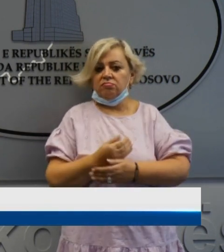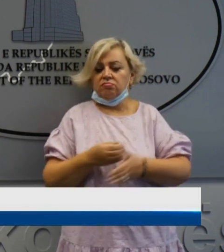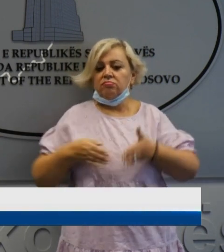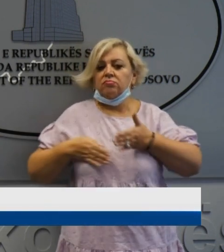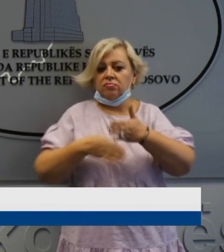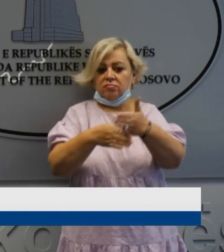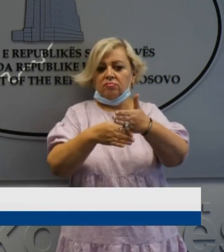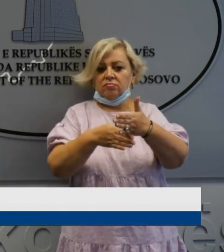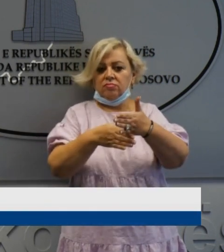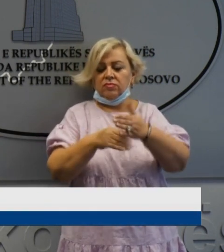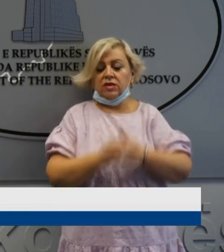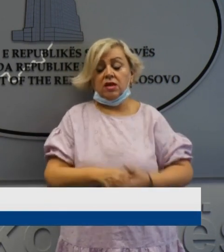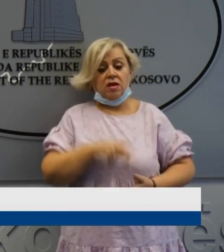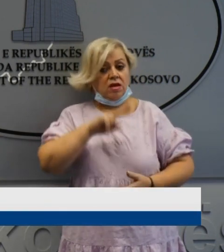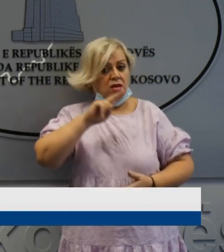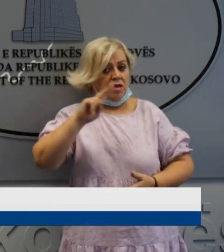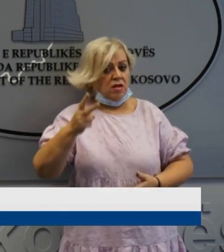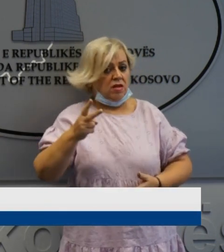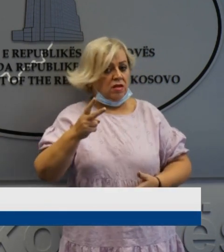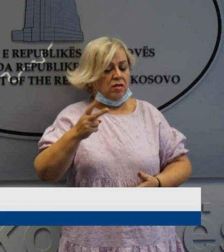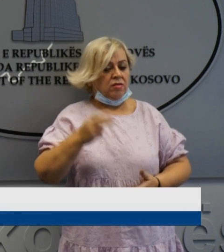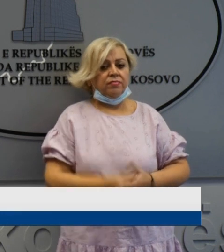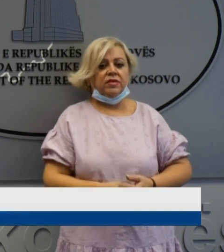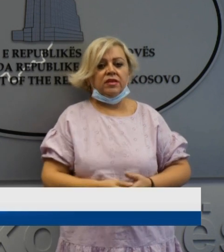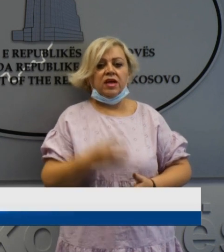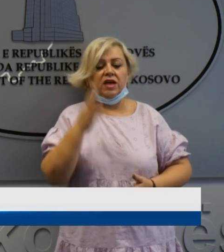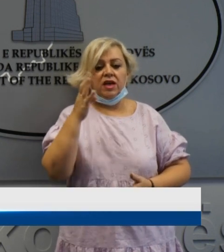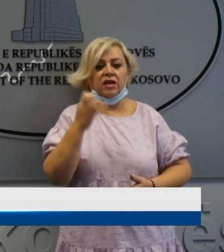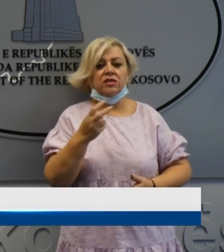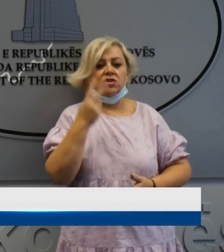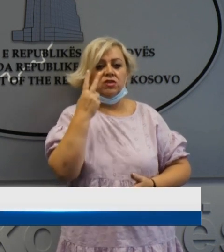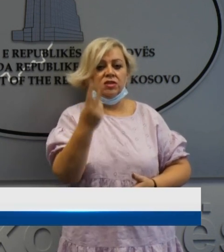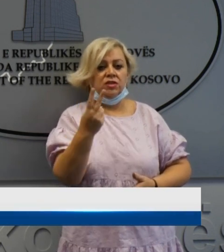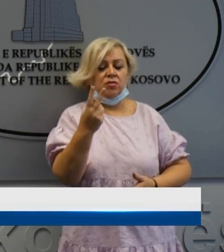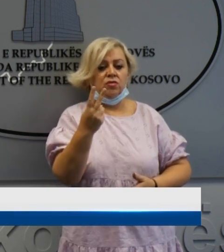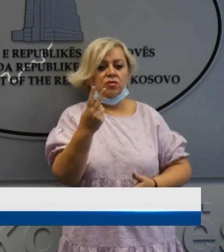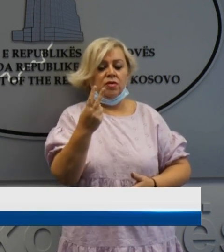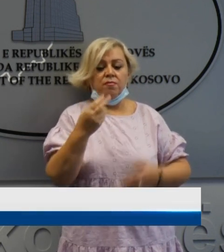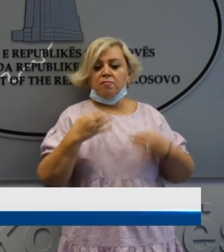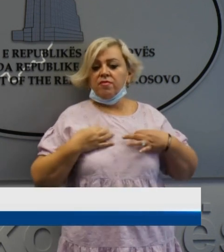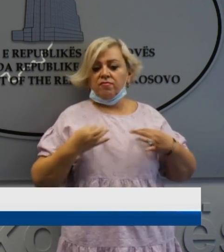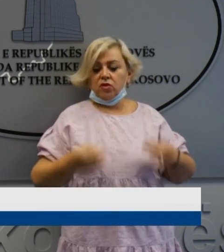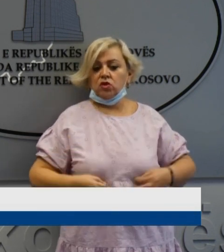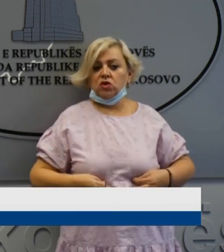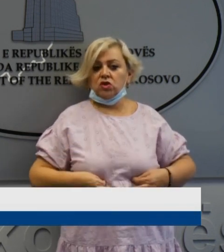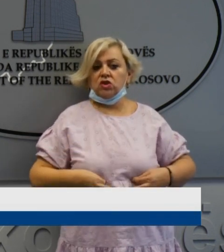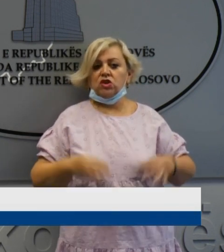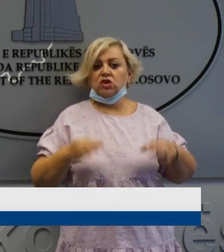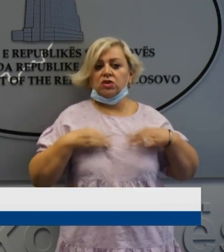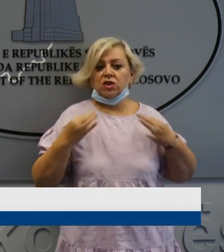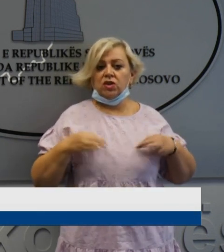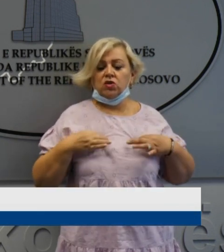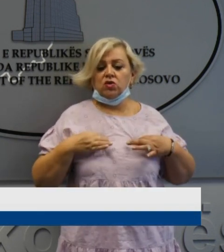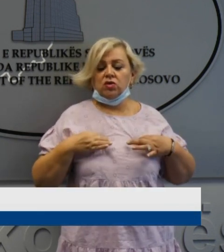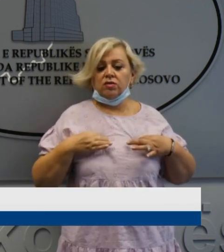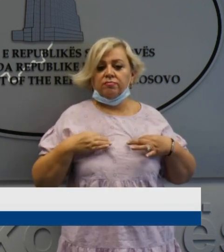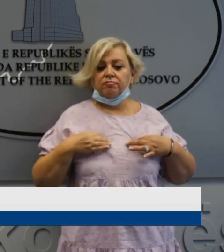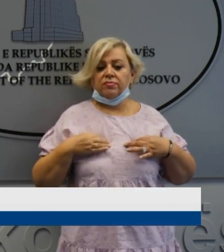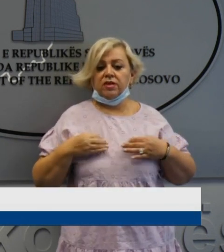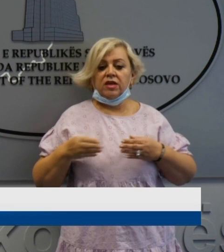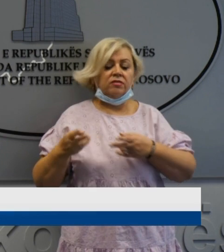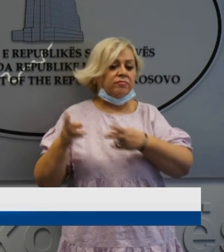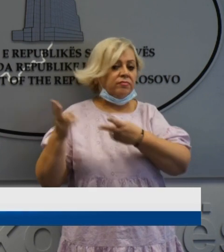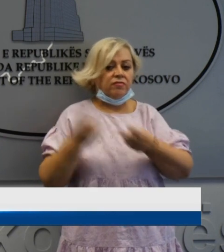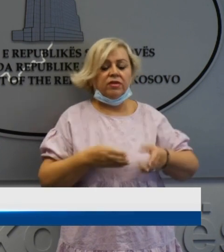në ndihmë. Në anën tjetër, janë edhe 422 profesionistë shëndetësorë të cilët do t'i vinë në